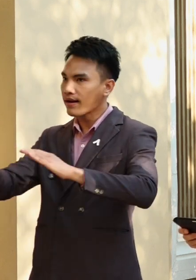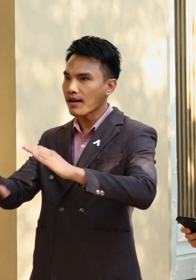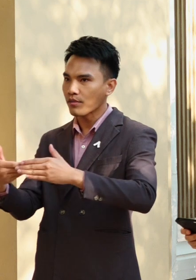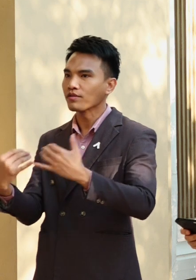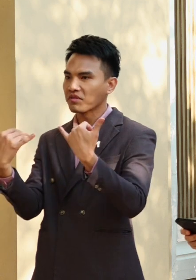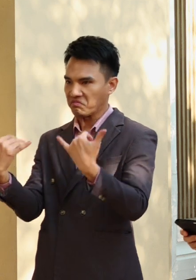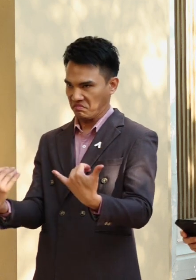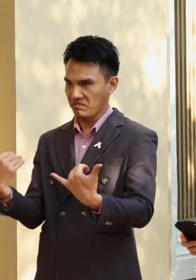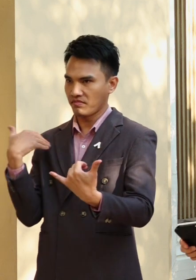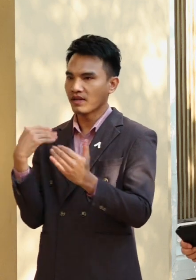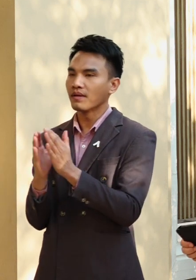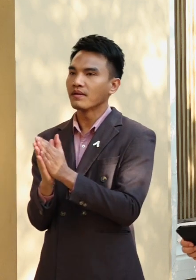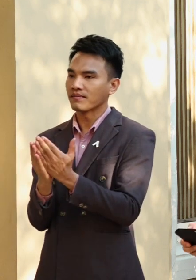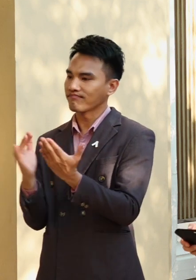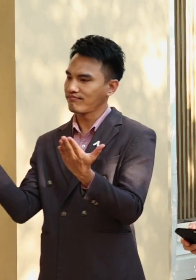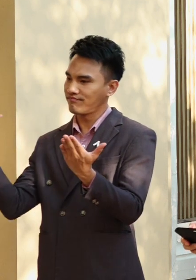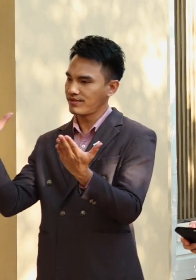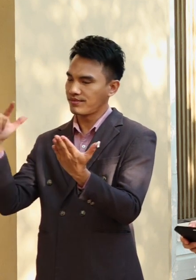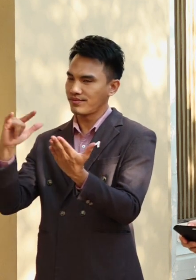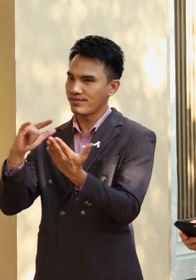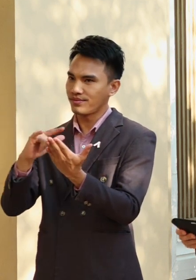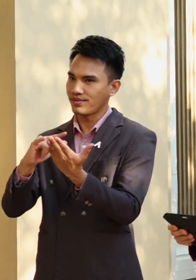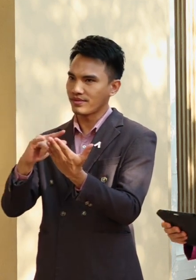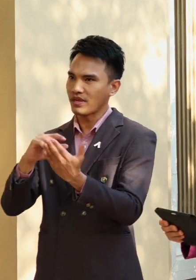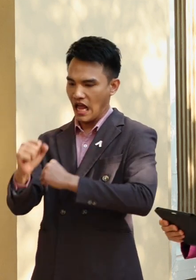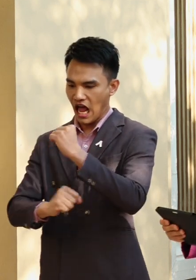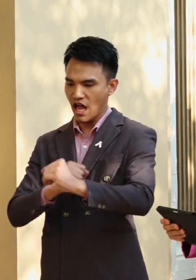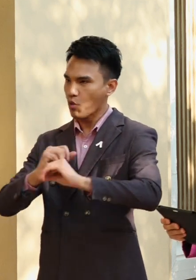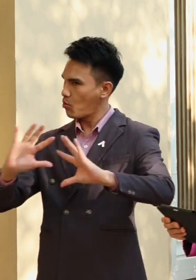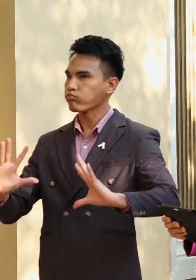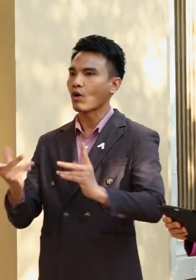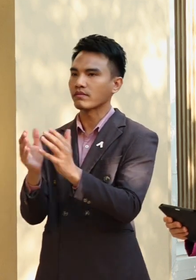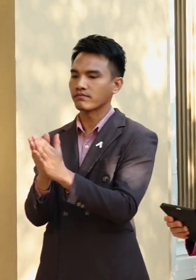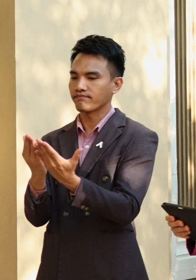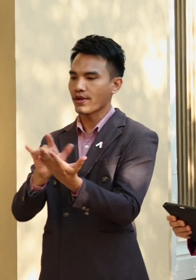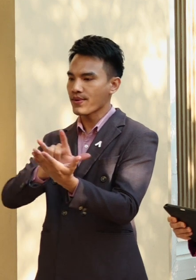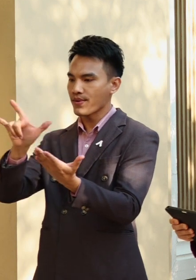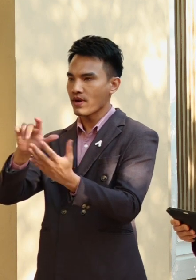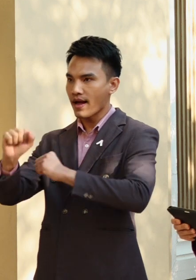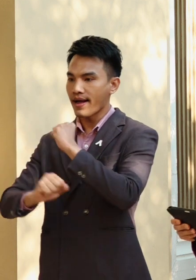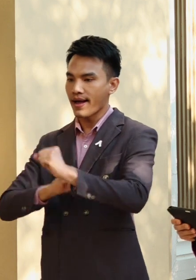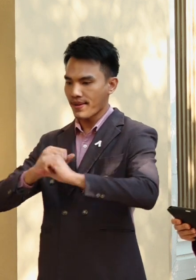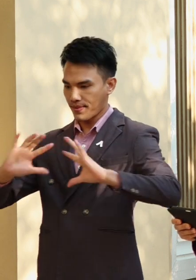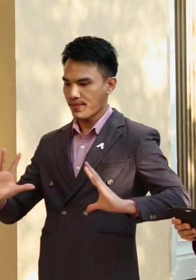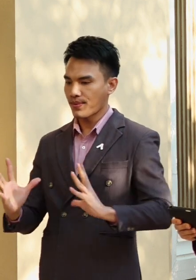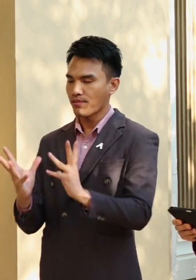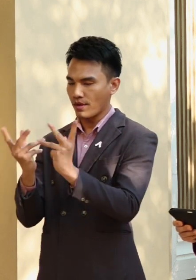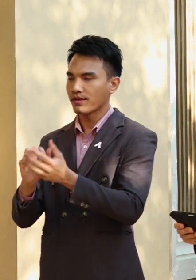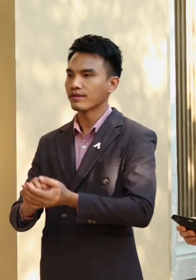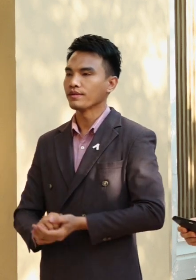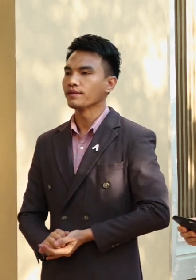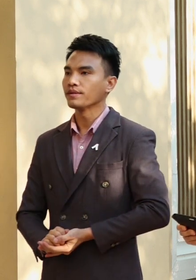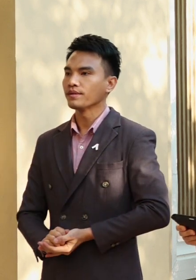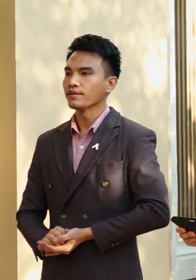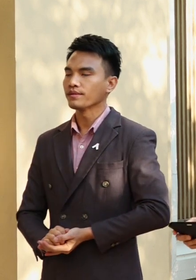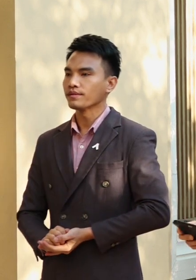มีท่านหนึ่งเข้าเมืองมาโดยพาสปอร์ตหมดอายุแล้วนะครับดังนั้นเมื่อหมดอายุ